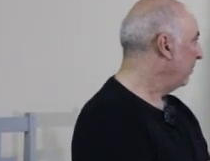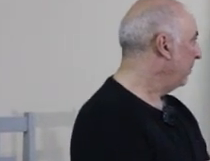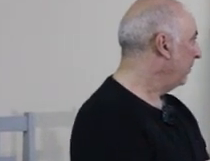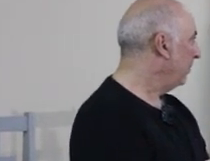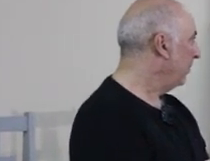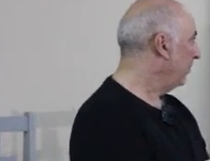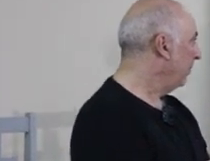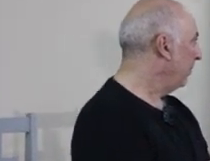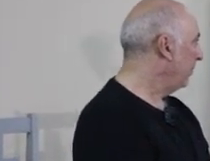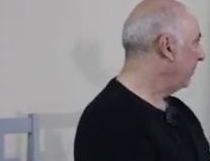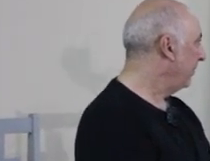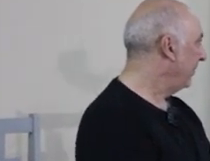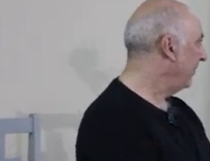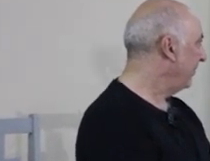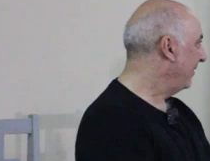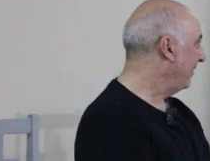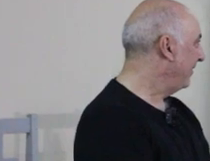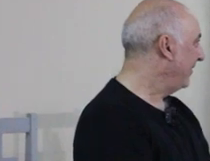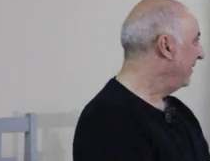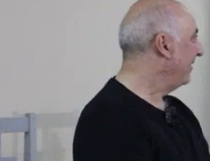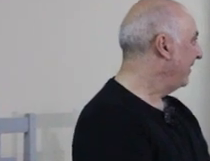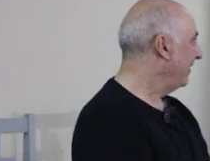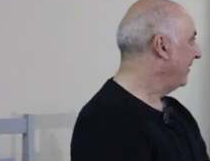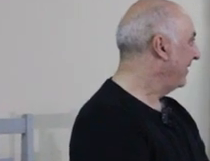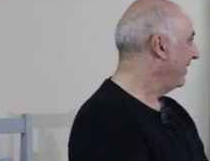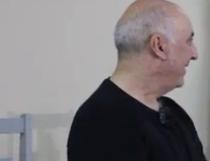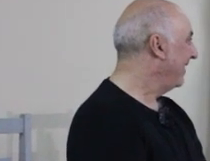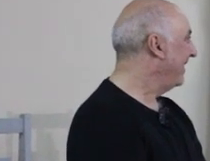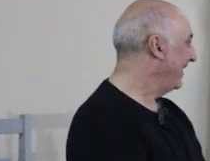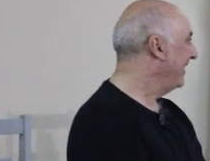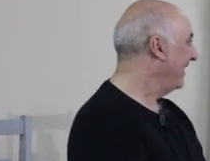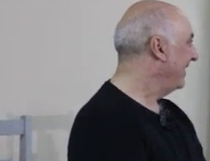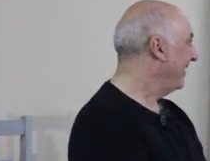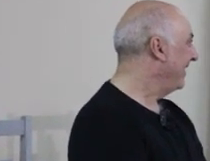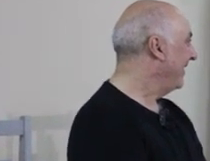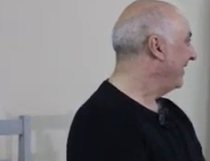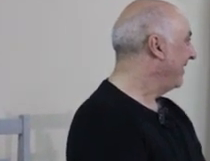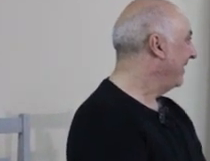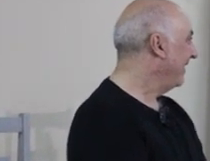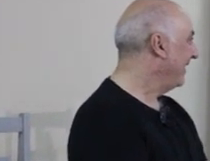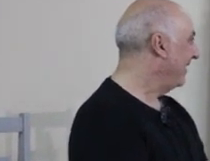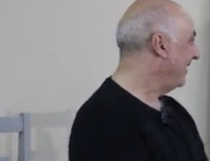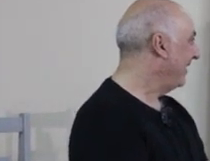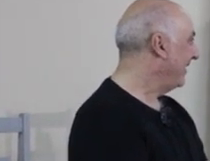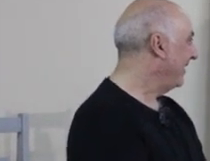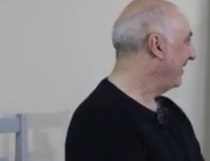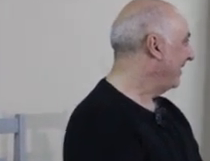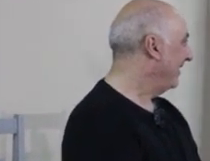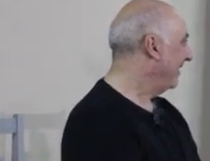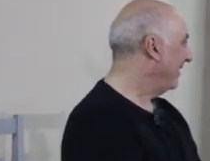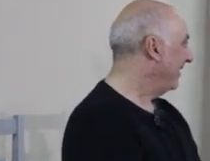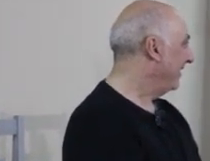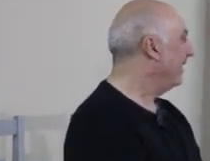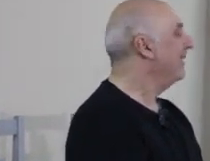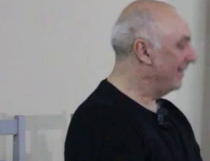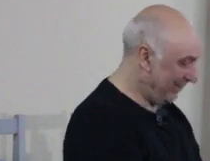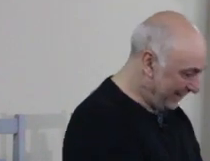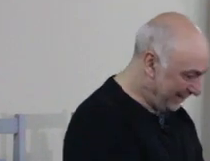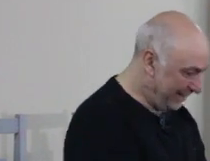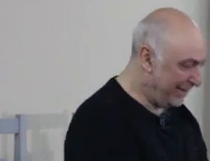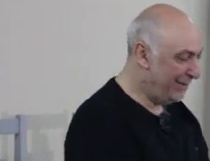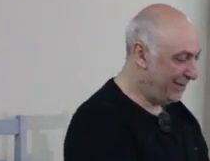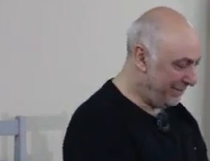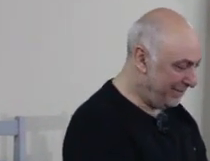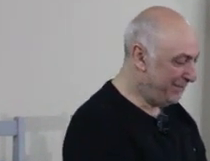paro na estação ferroviária de União da Vitória, onde eu me dei palestra lá, numa estação ferroviária totalmente